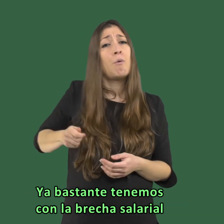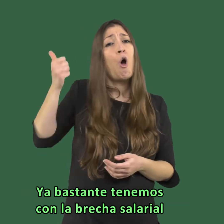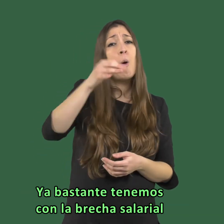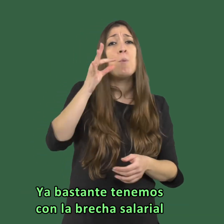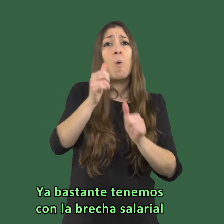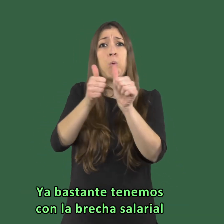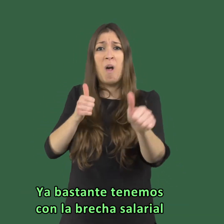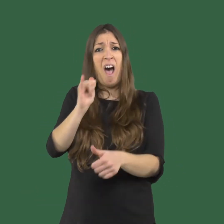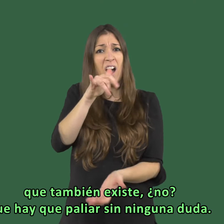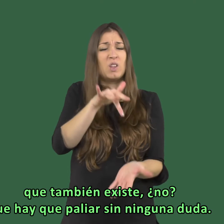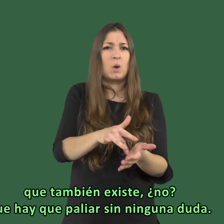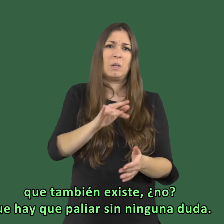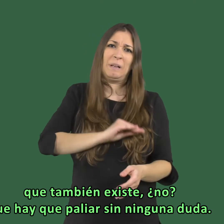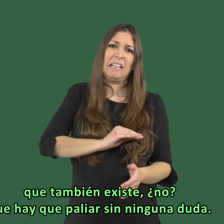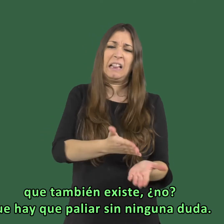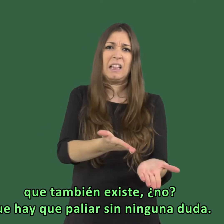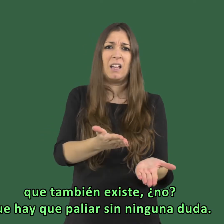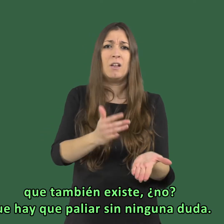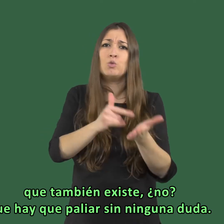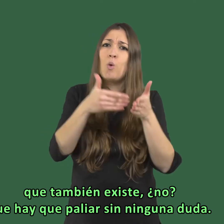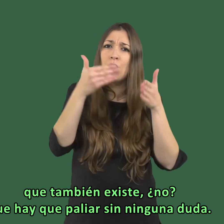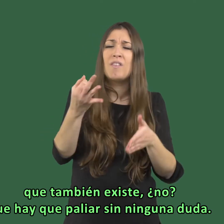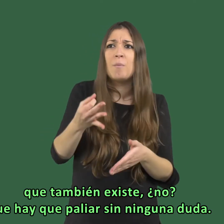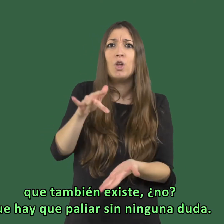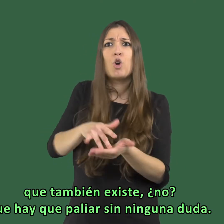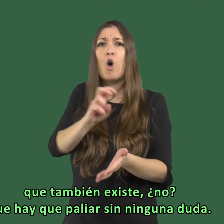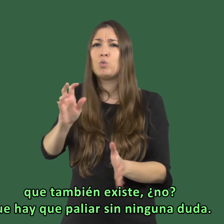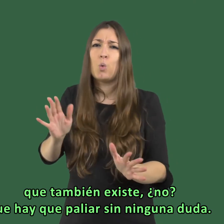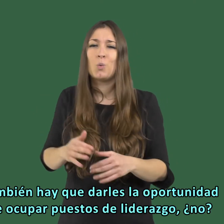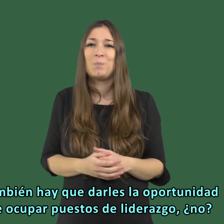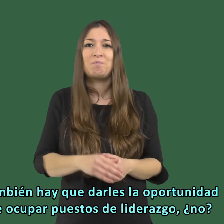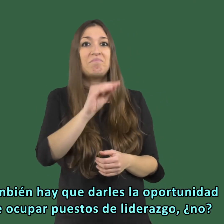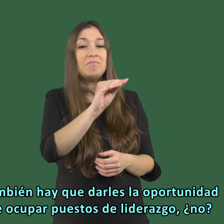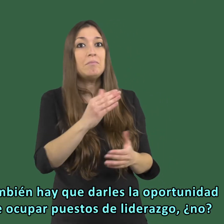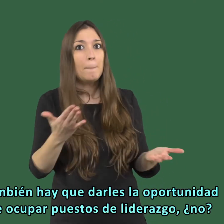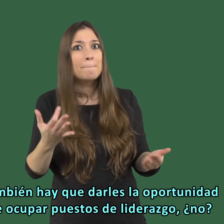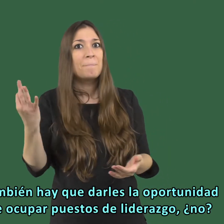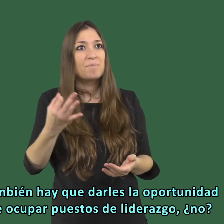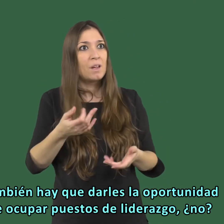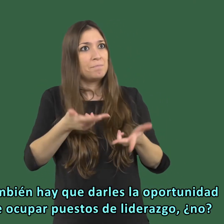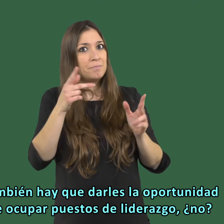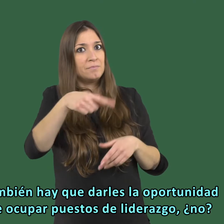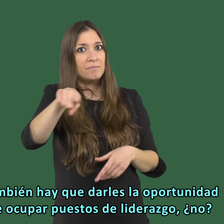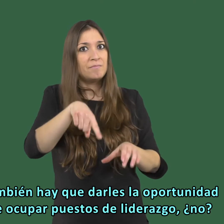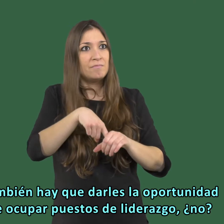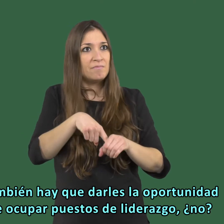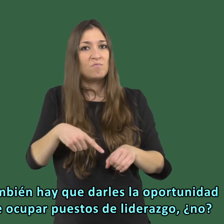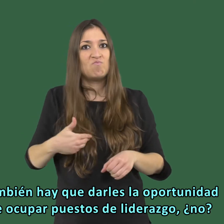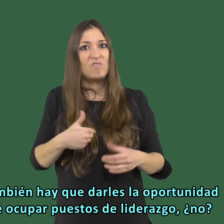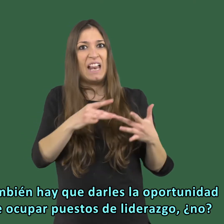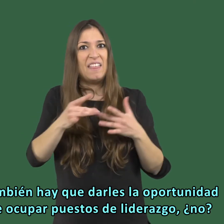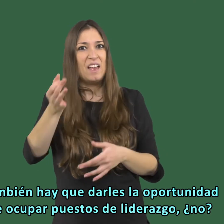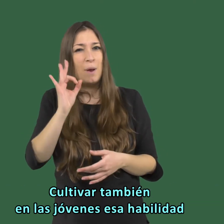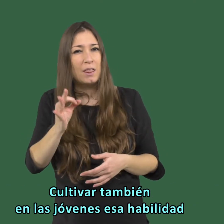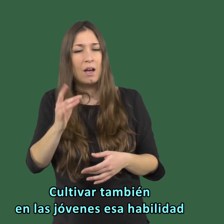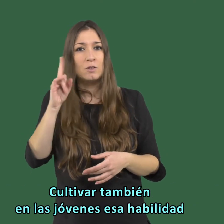con la brecha salarial, que también existe, ¿no? Que hay que paliar sin ninguna duda. También hay que darles la oportunidad de ocupar puestos de